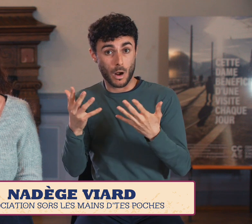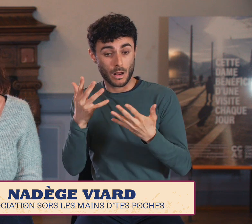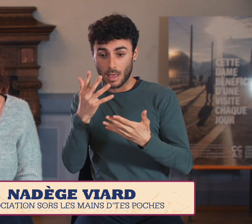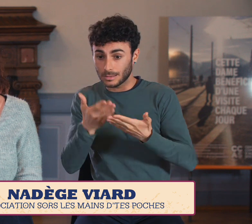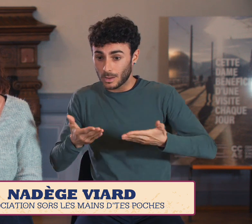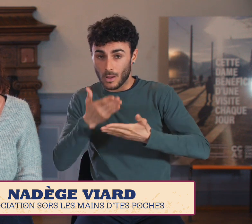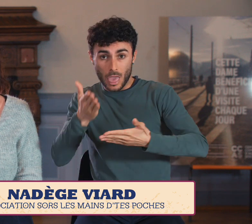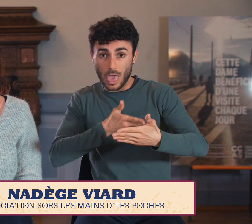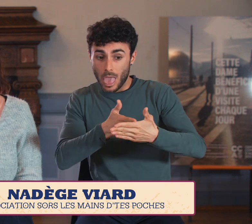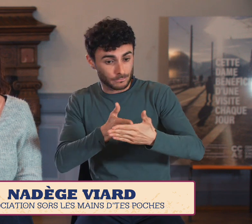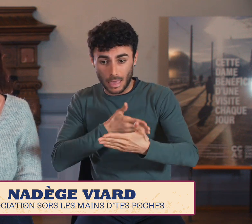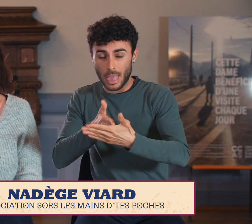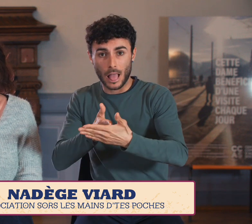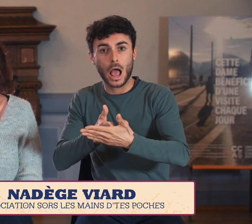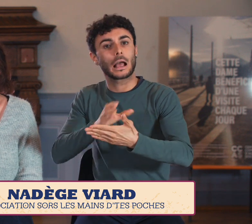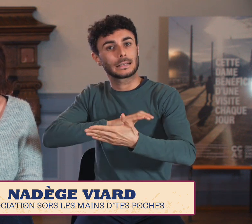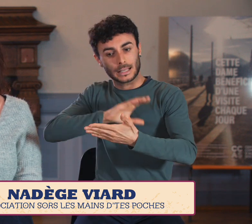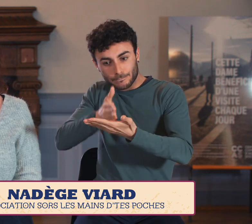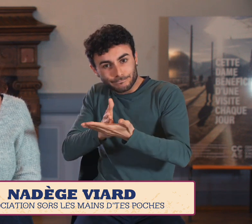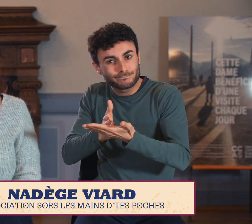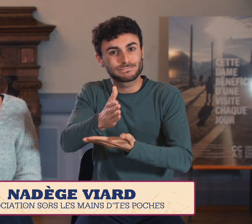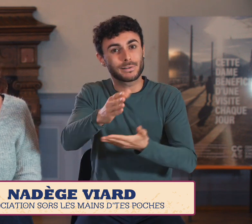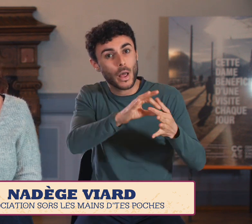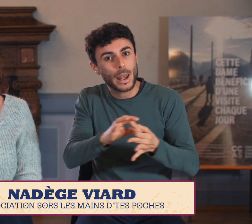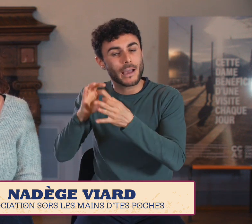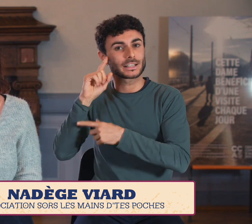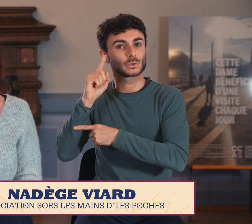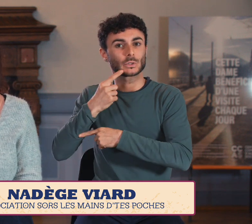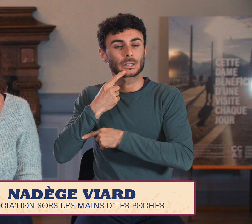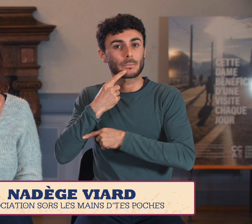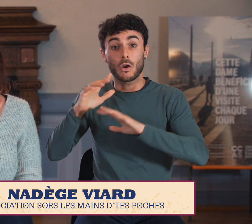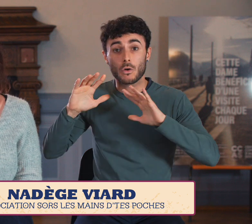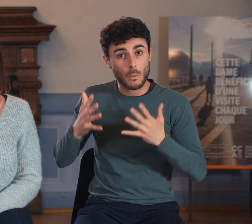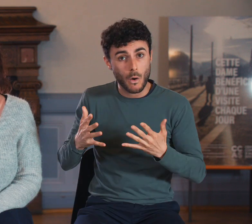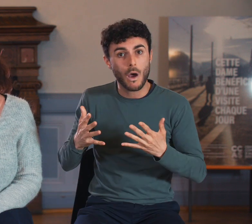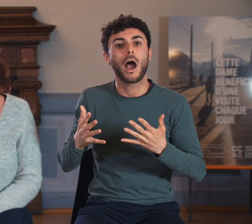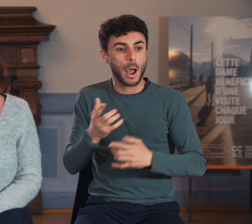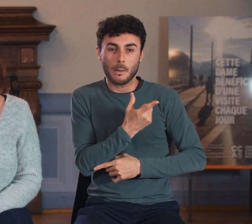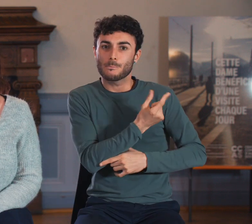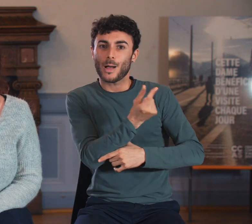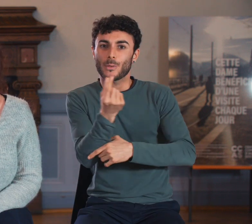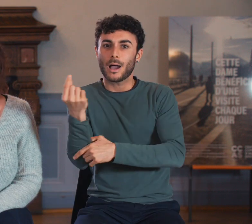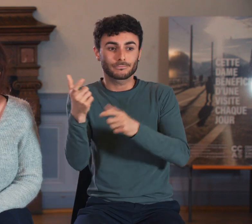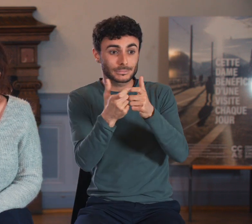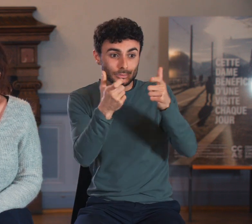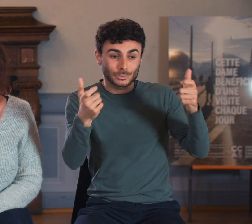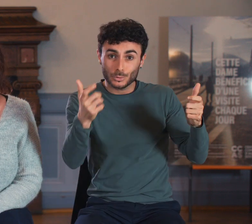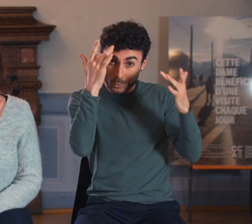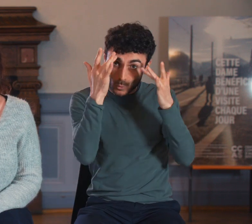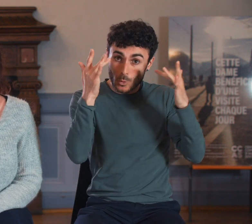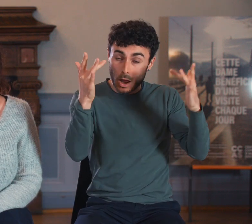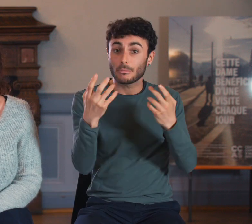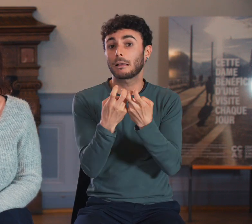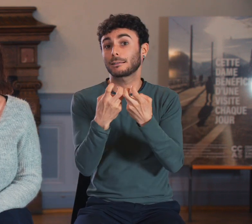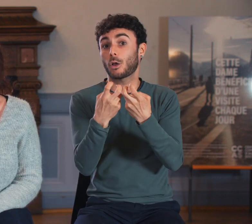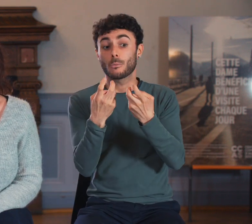à la surdité comment nous travaillons en lien avec des structures culturelles par exemple dans les musées nous